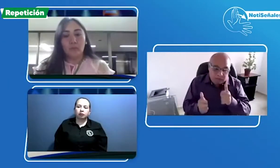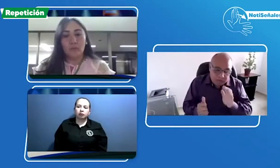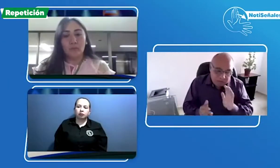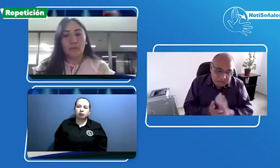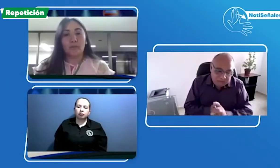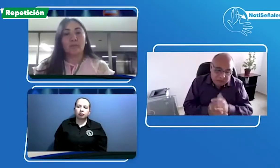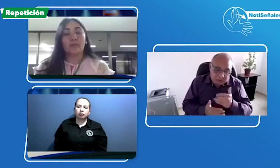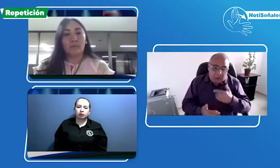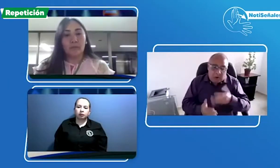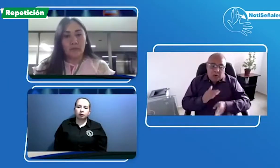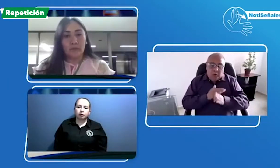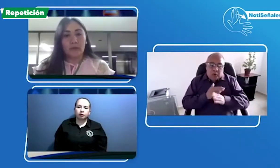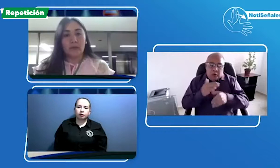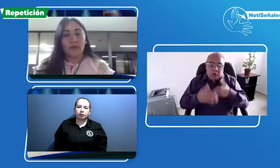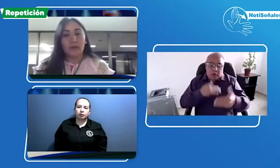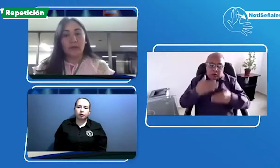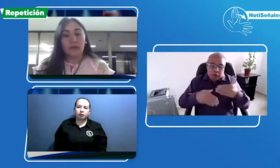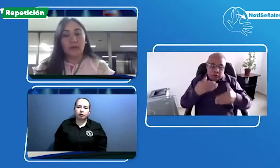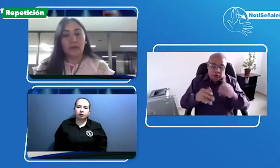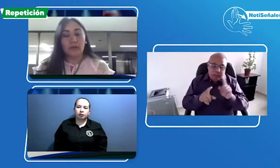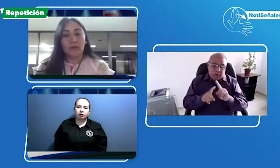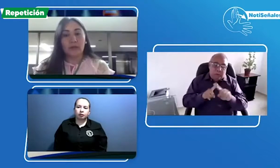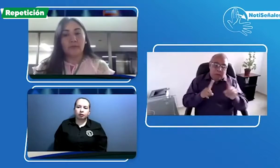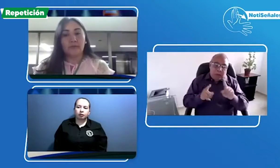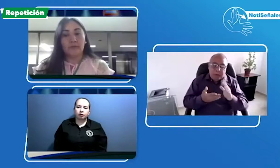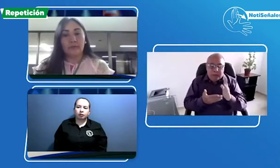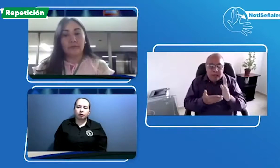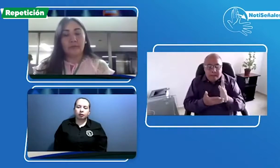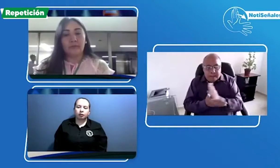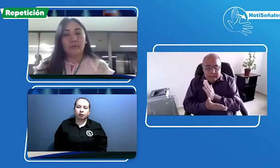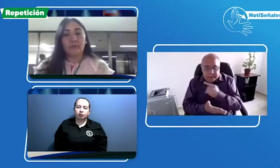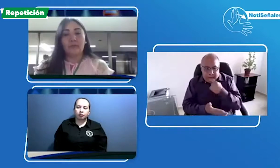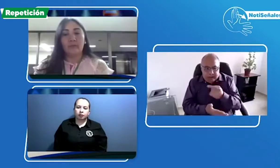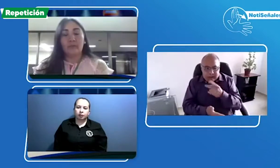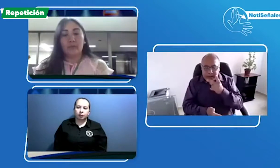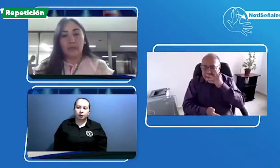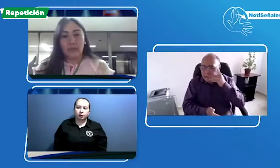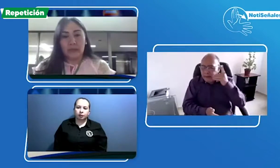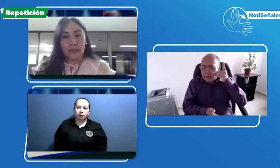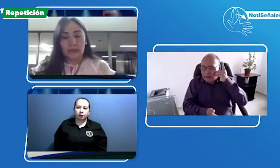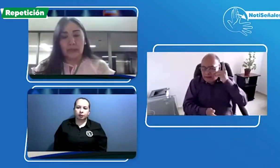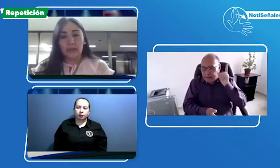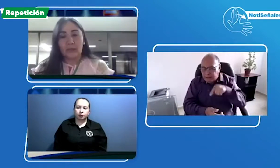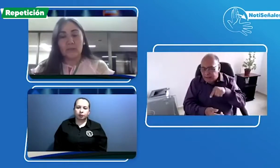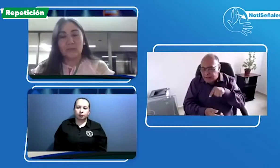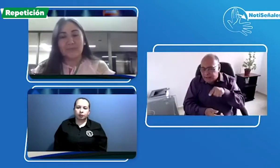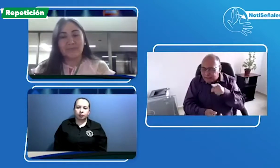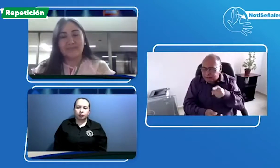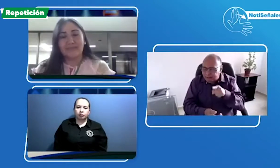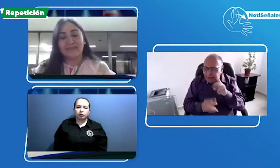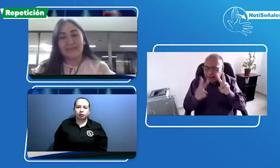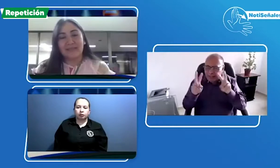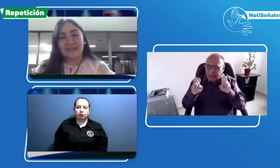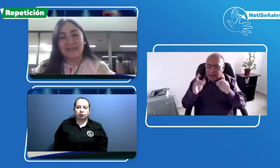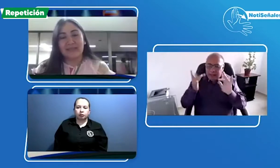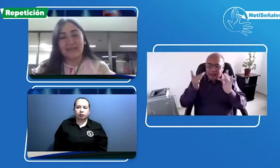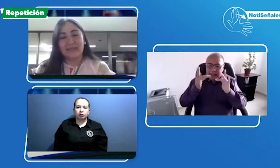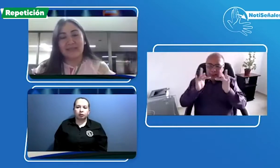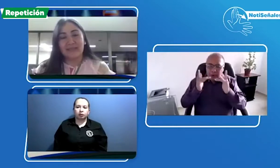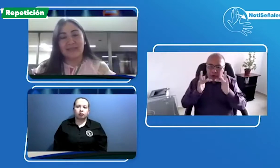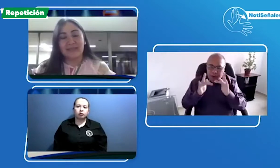perfecto bueno muchas gracias yo creo que continuamos pero aparte de eso de lo que David